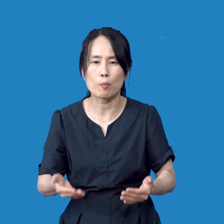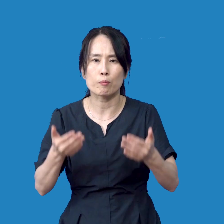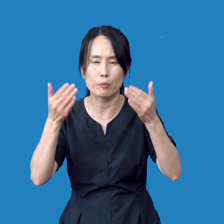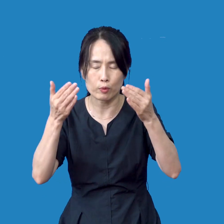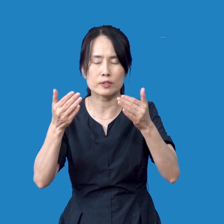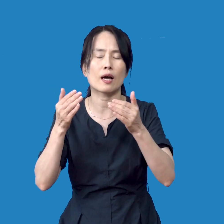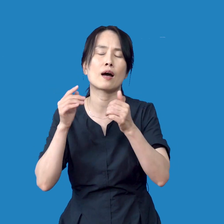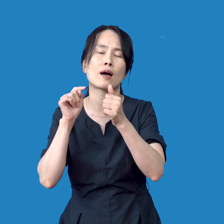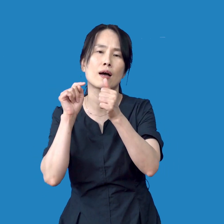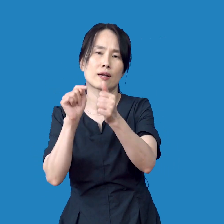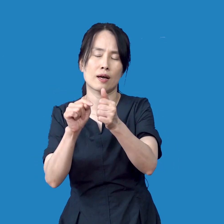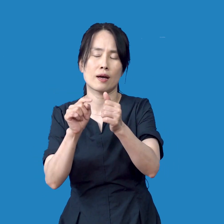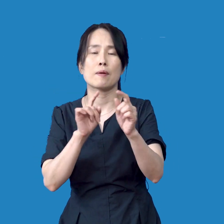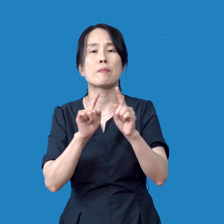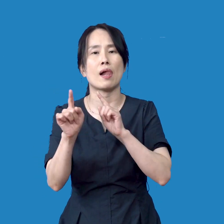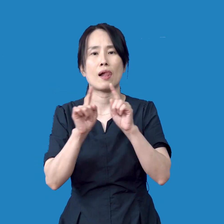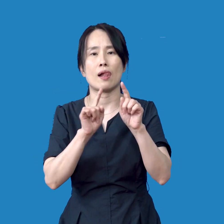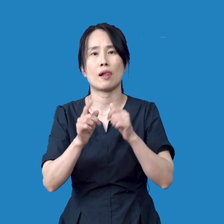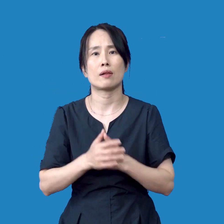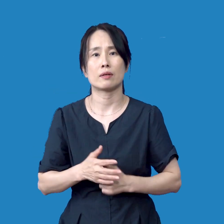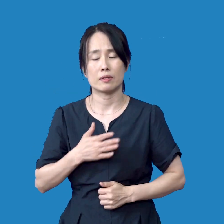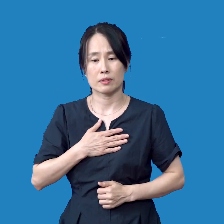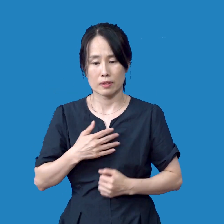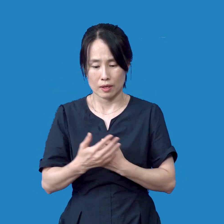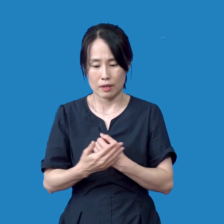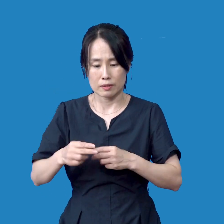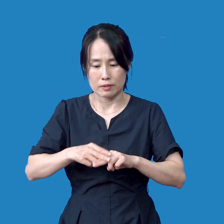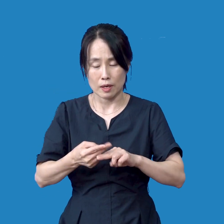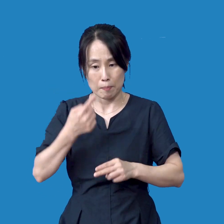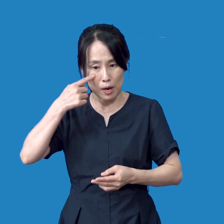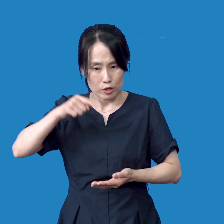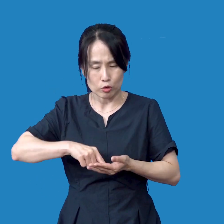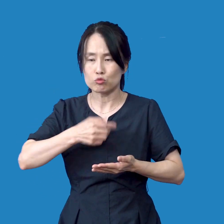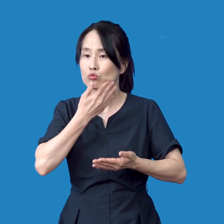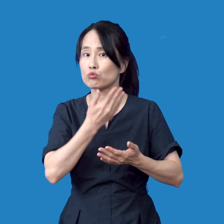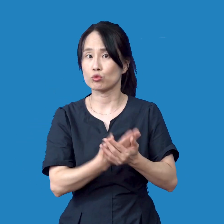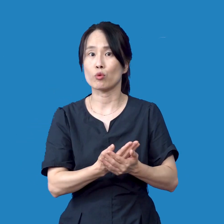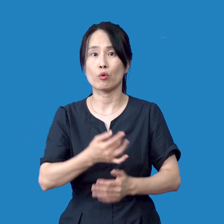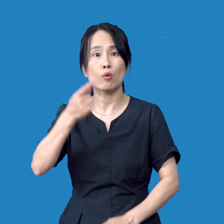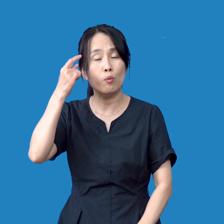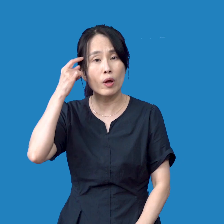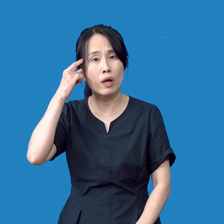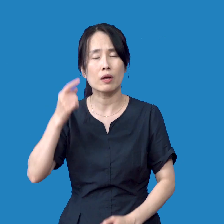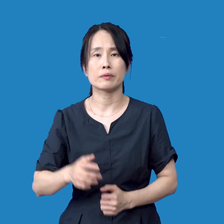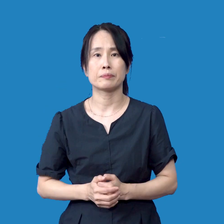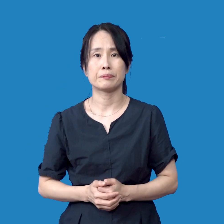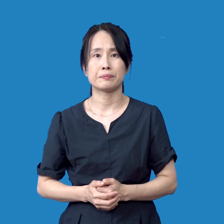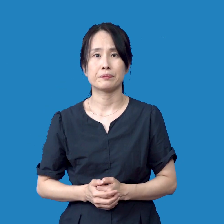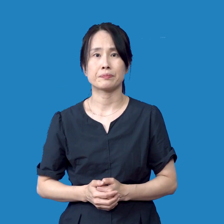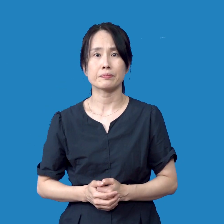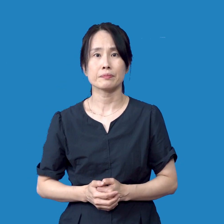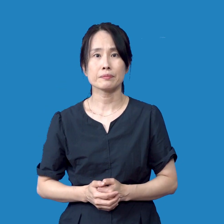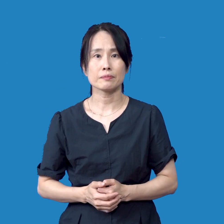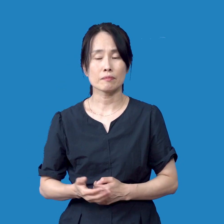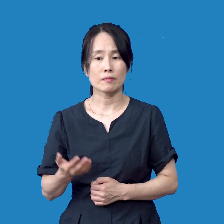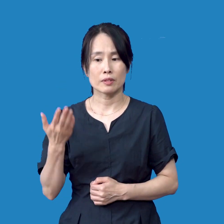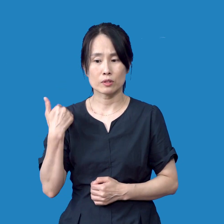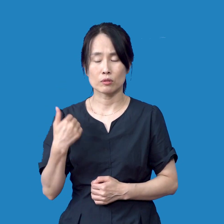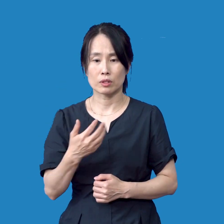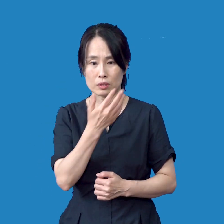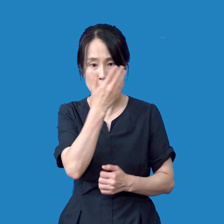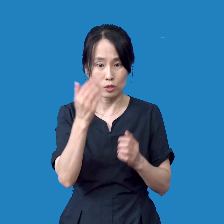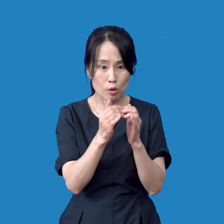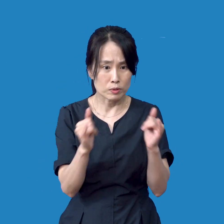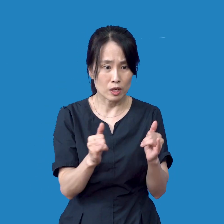말씀이지요. 자기 은사를 발견하는 것이 왜 중요합니까? 이전에는 청년이 좀